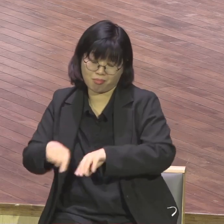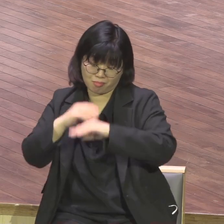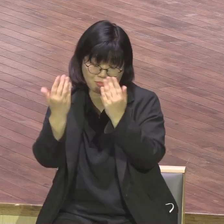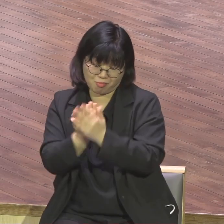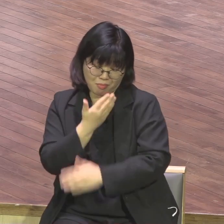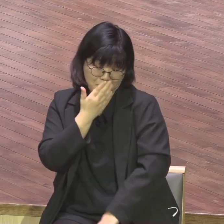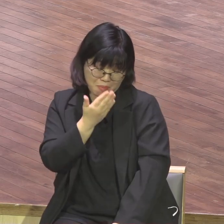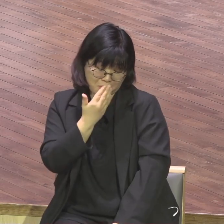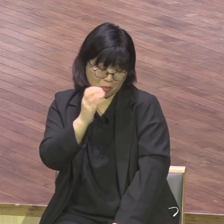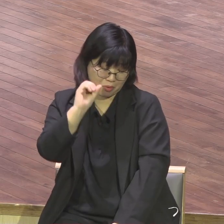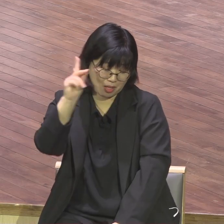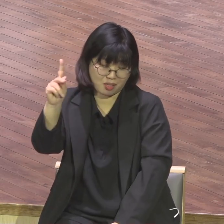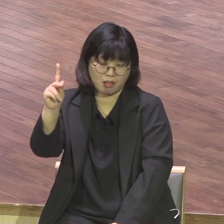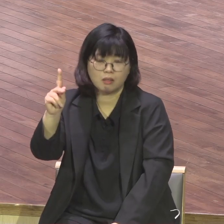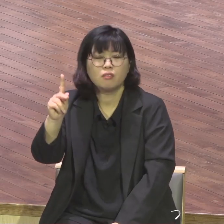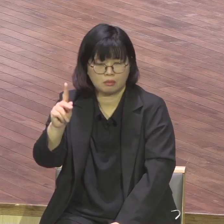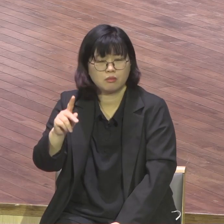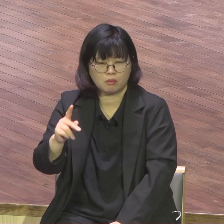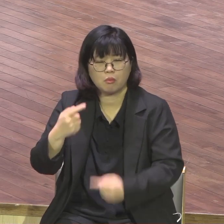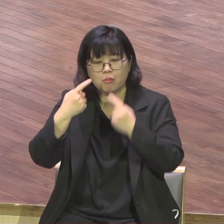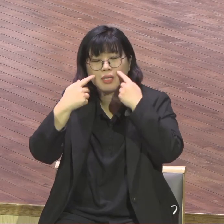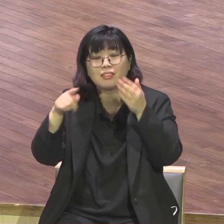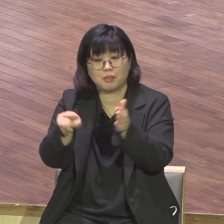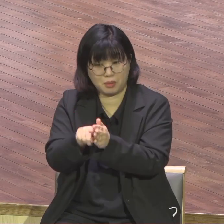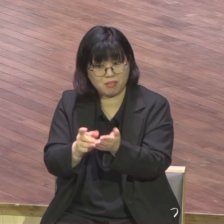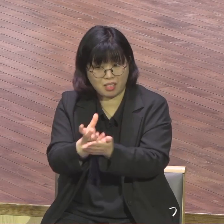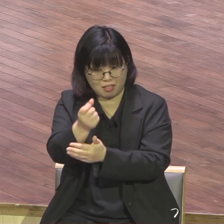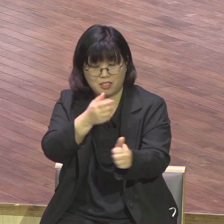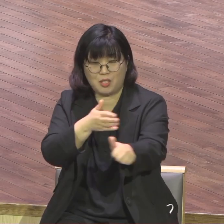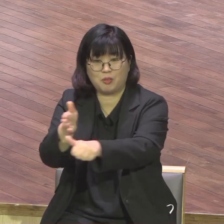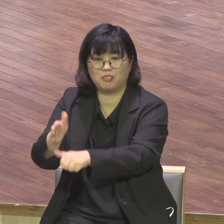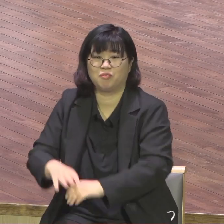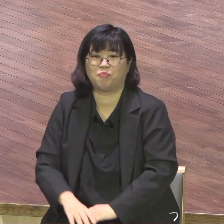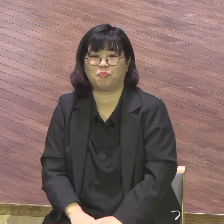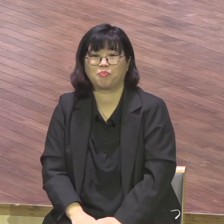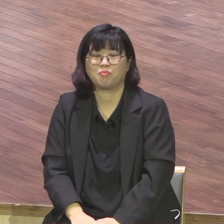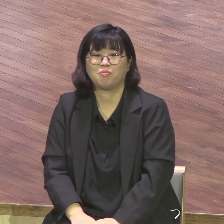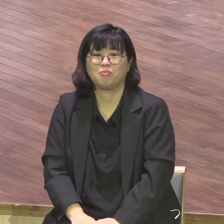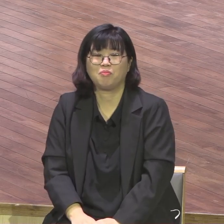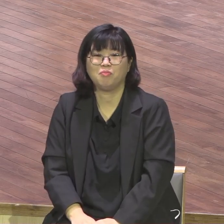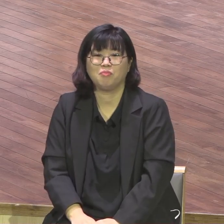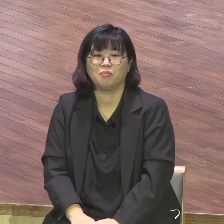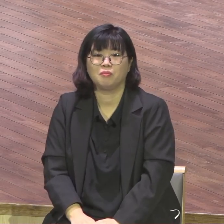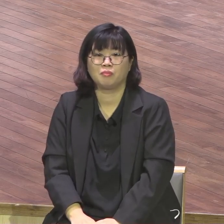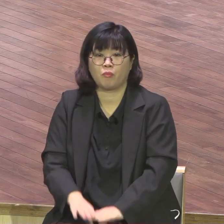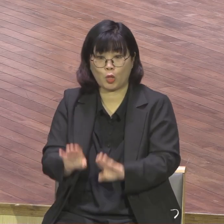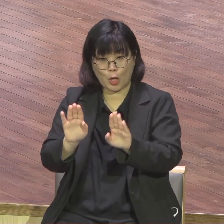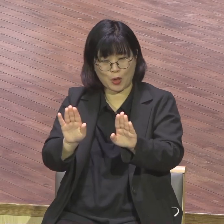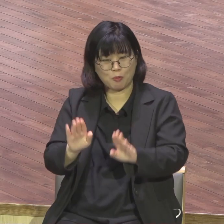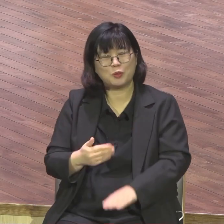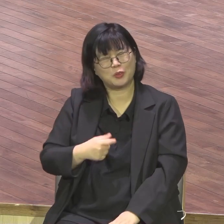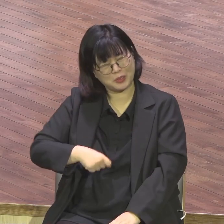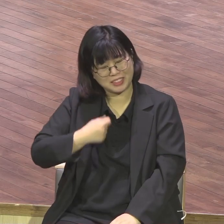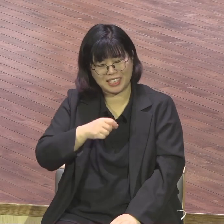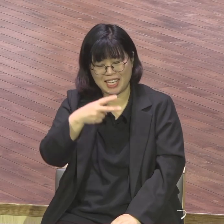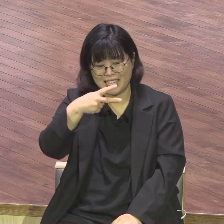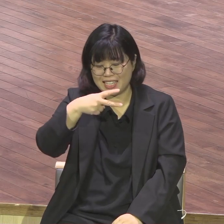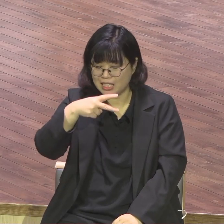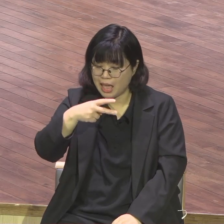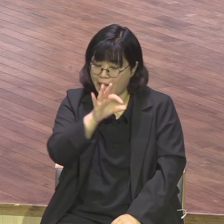사실 디모데는요 여러분이 많이 들어봤겠지만 에바브로디도란 이름 별로 못 들어봤을 거예요.